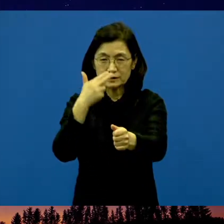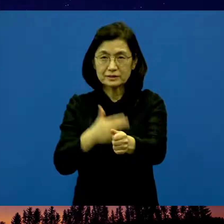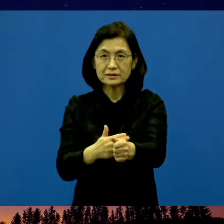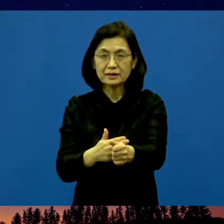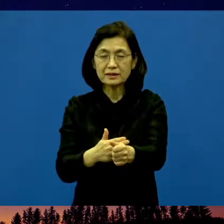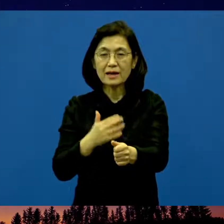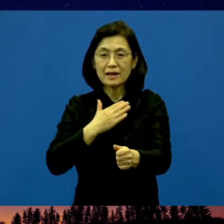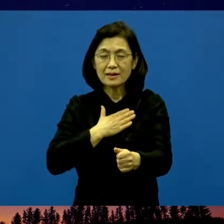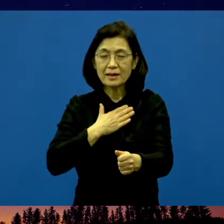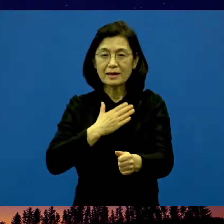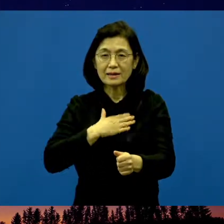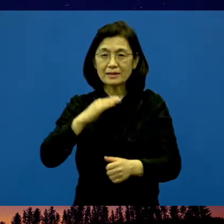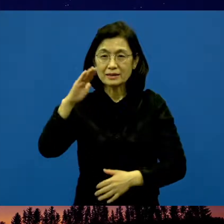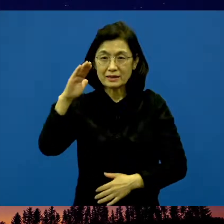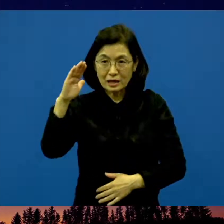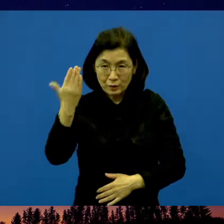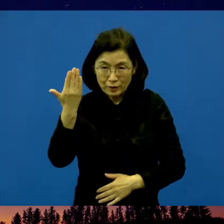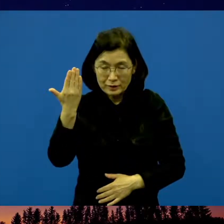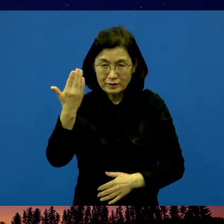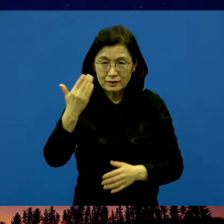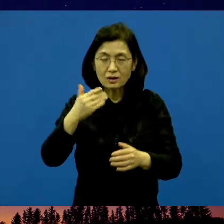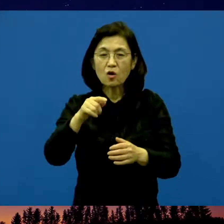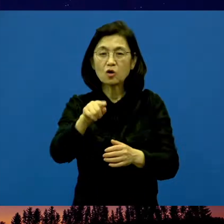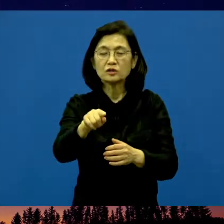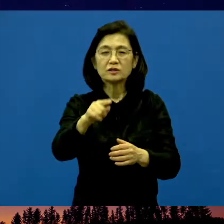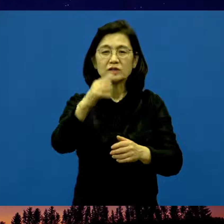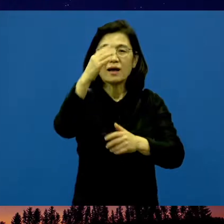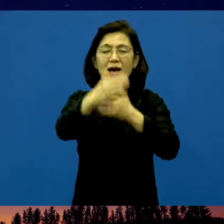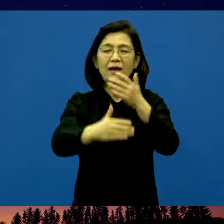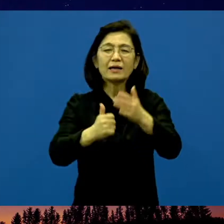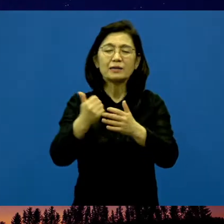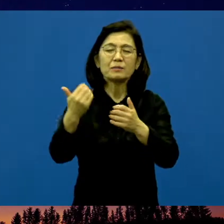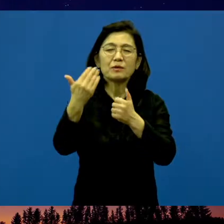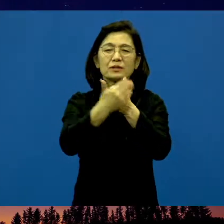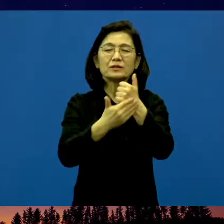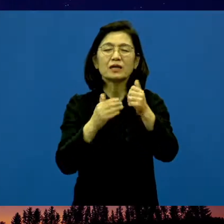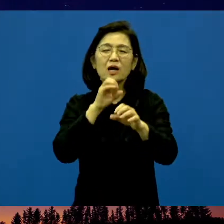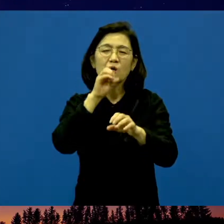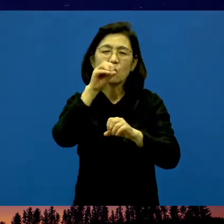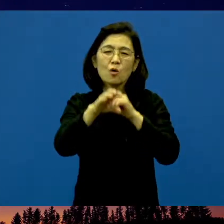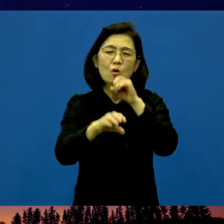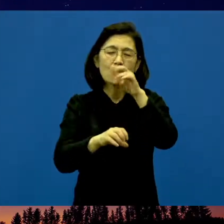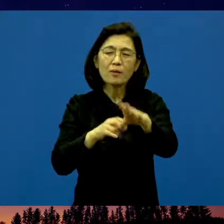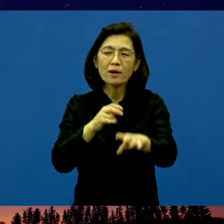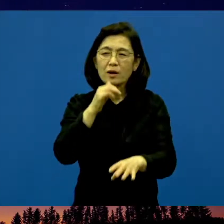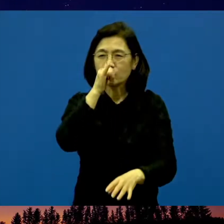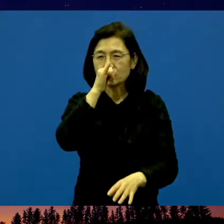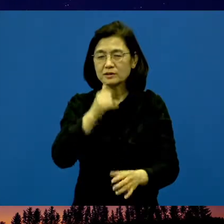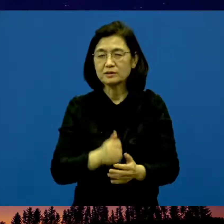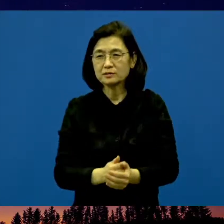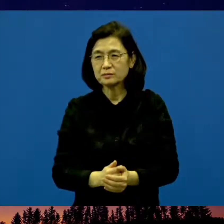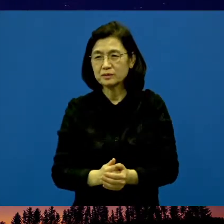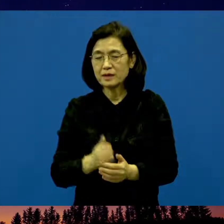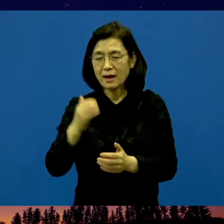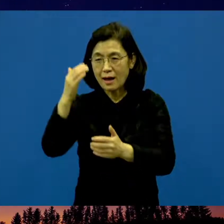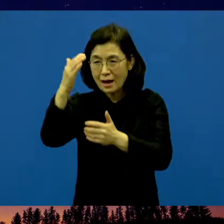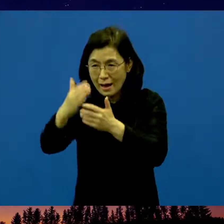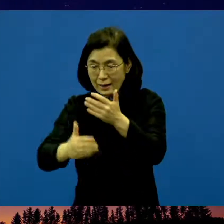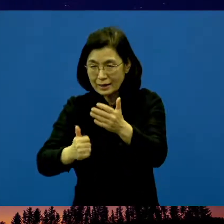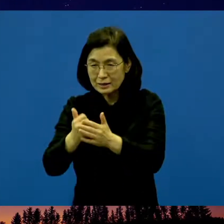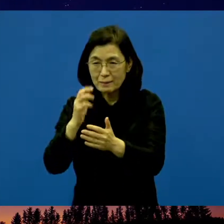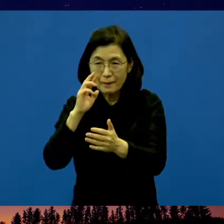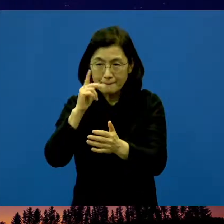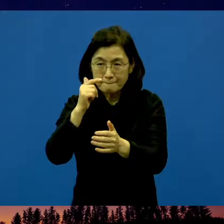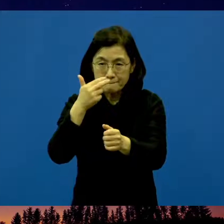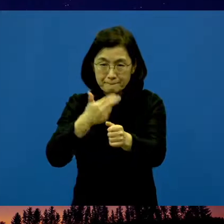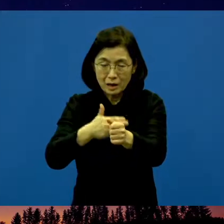나된 것은 하나님의 은혜로다라고 얘기할 때 그 고백은 자신이 그렇게 살 수밖에 없도록 하나님이 그 영혼을 계속